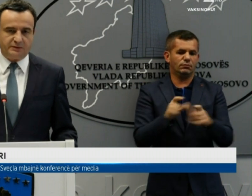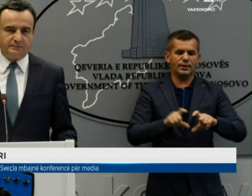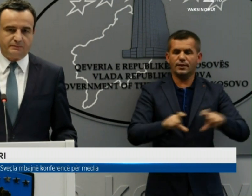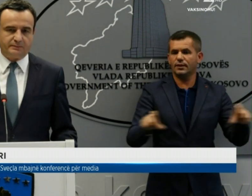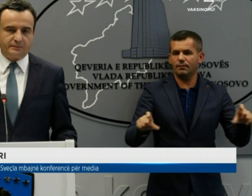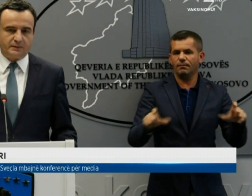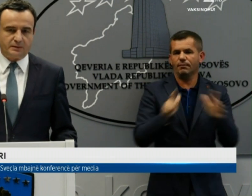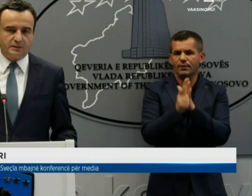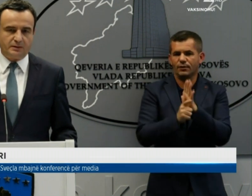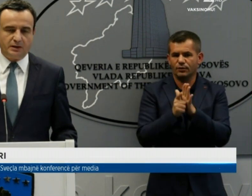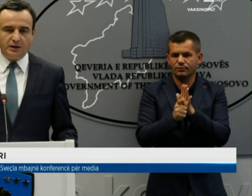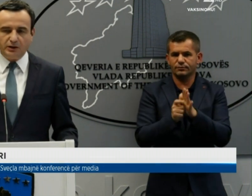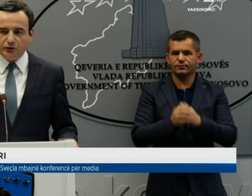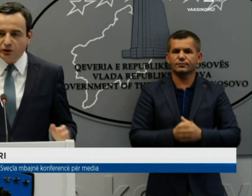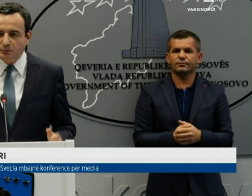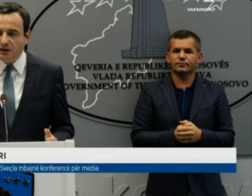përkohshme.